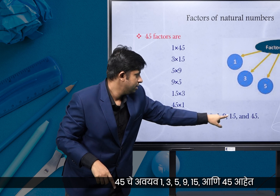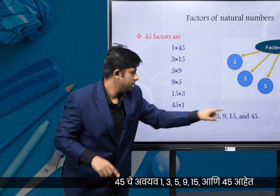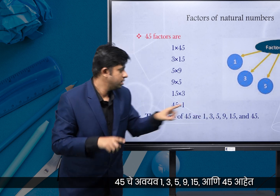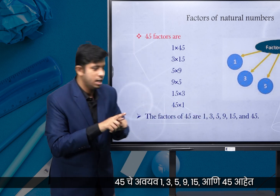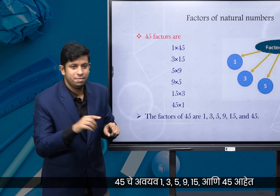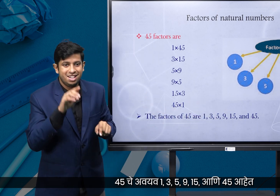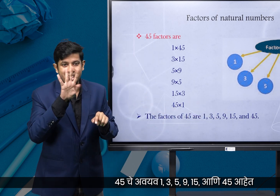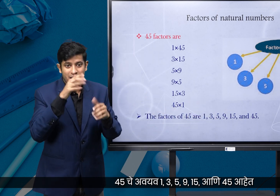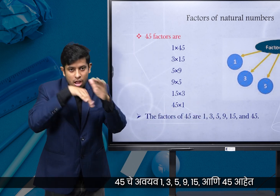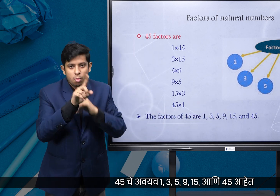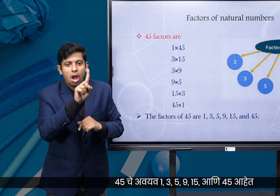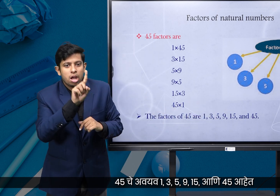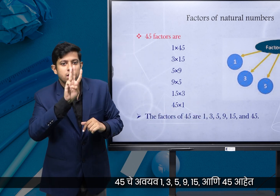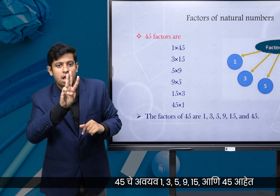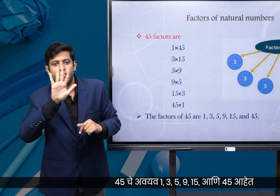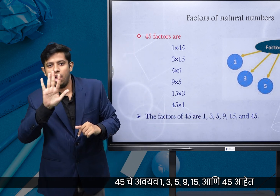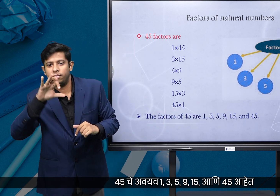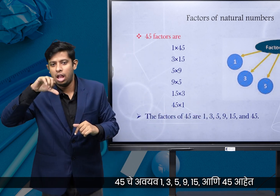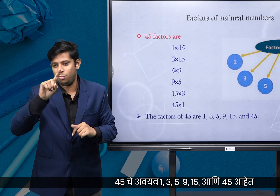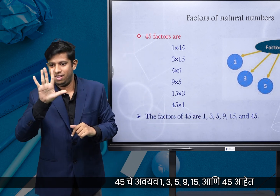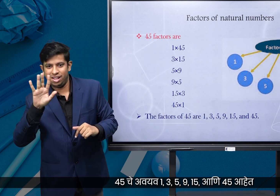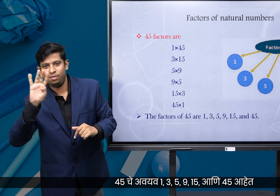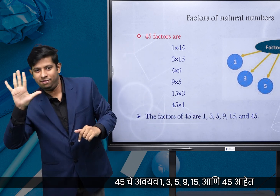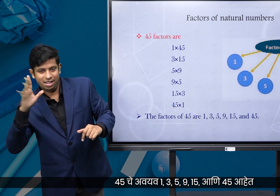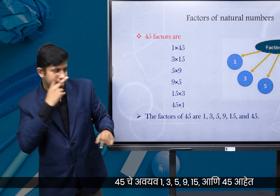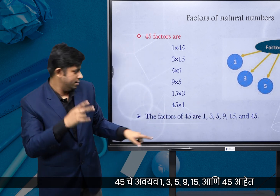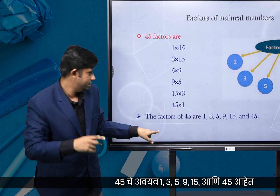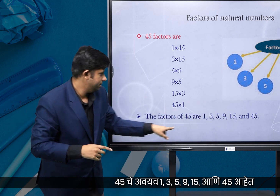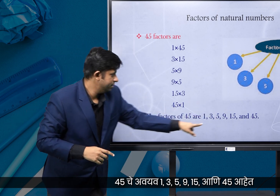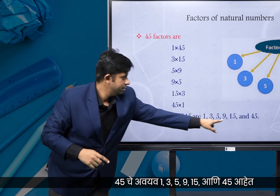पंचेचाळीसचे अवयव 1, 3, 5, 9, 15 आणि 45 आहेत.